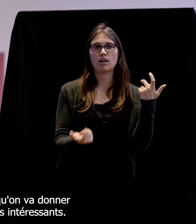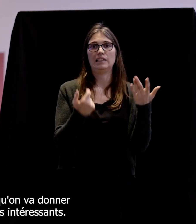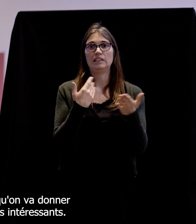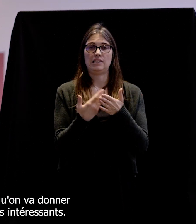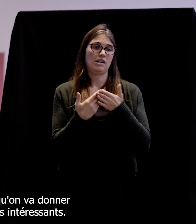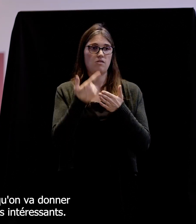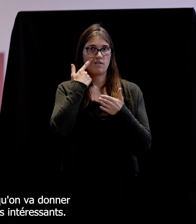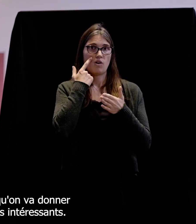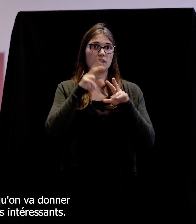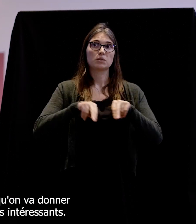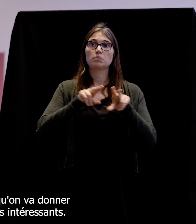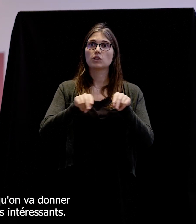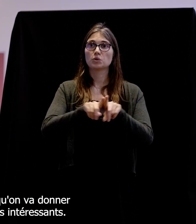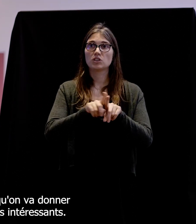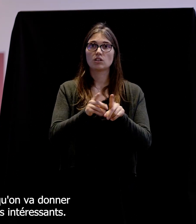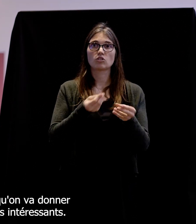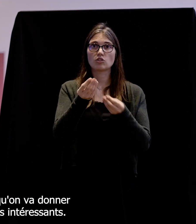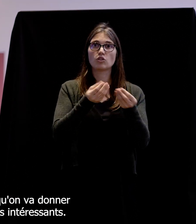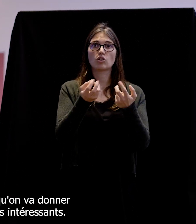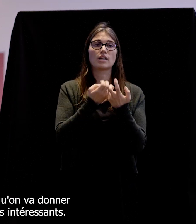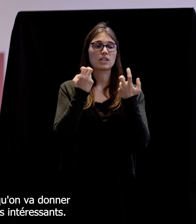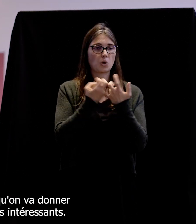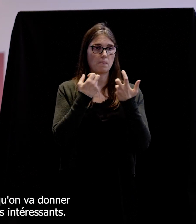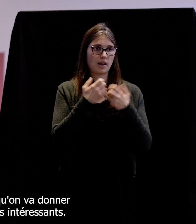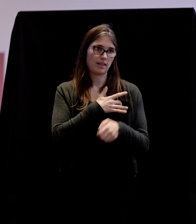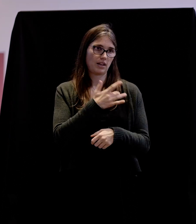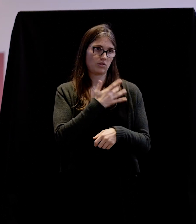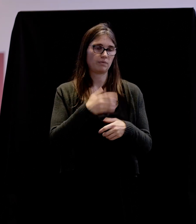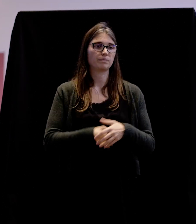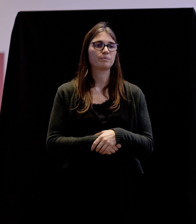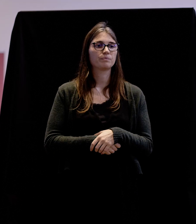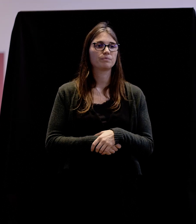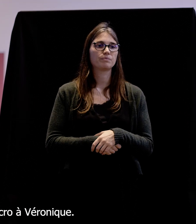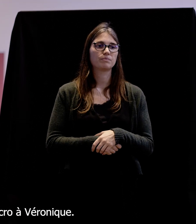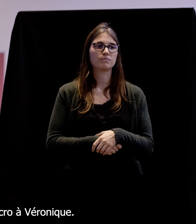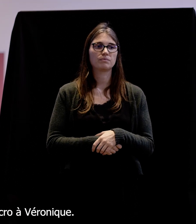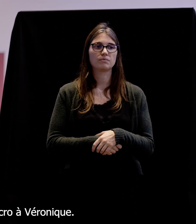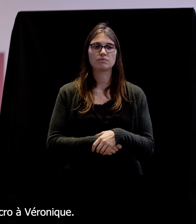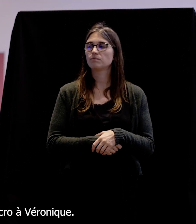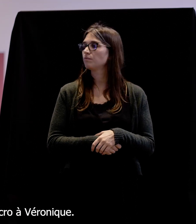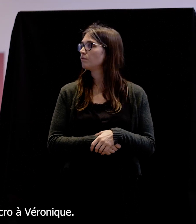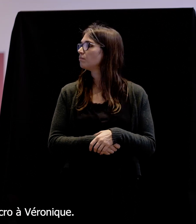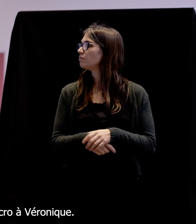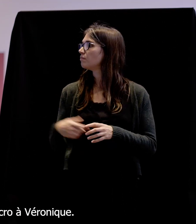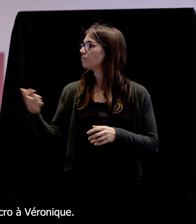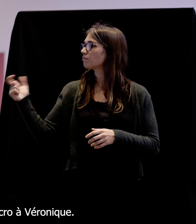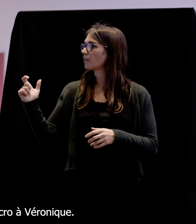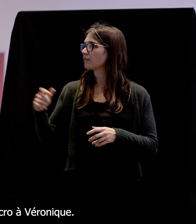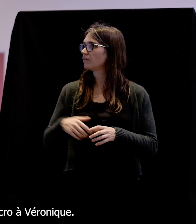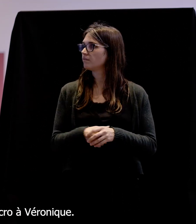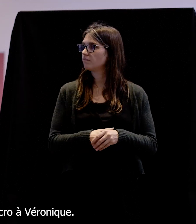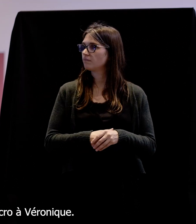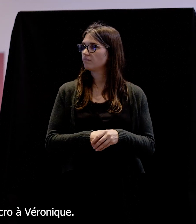là-dessus qu'on va donner quelques exemples intéressants. Donc je passe le micro à Véronique.